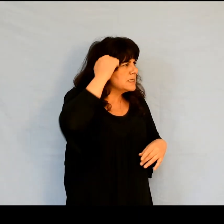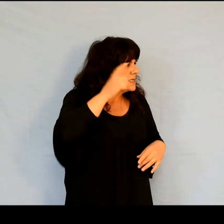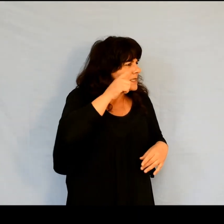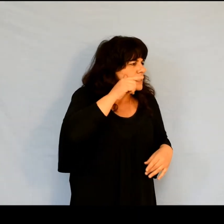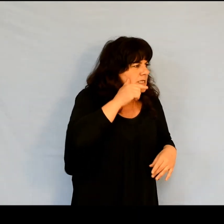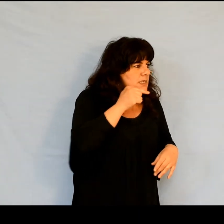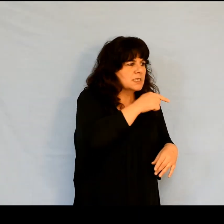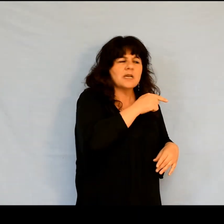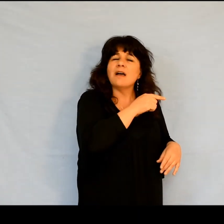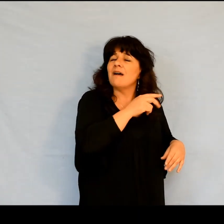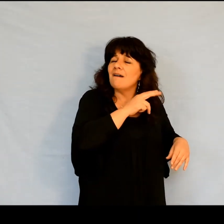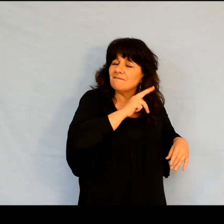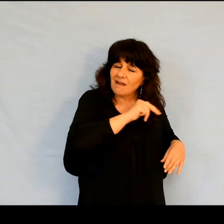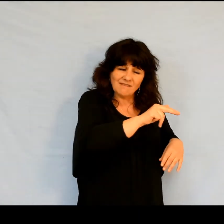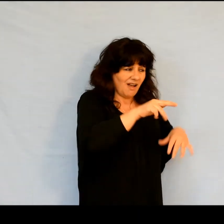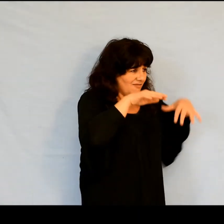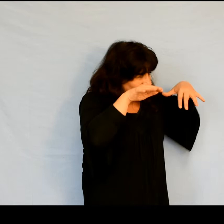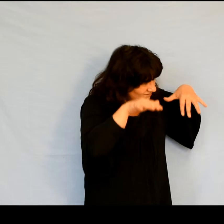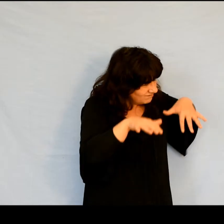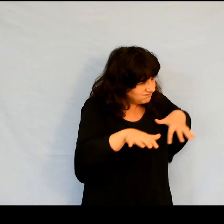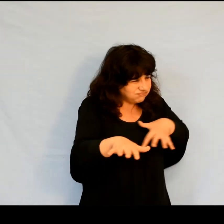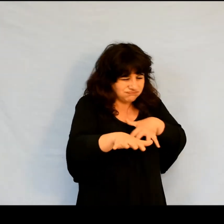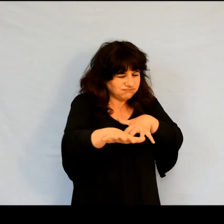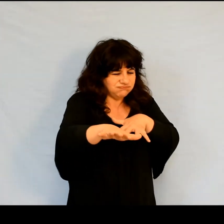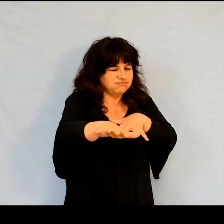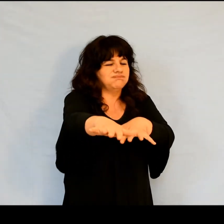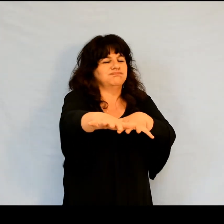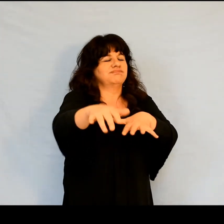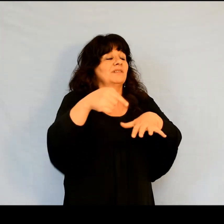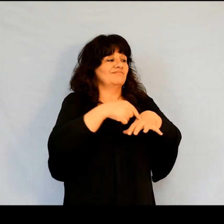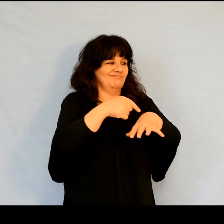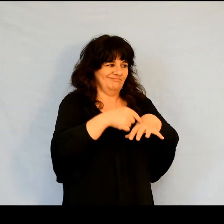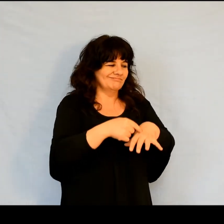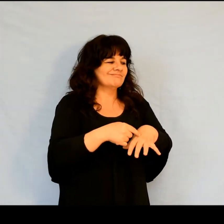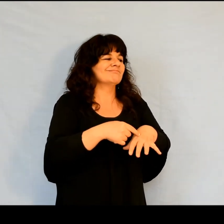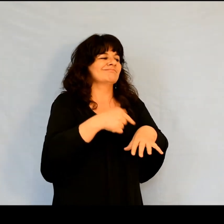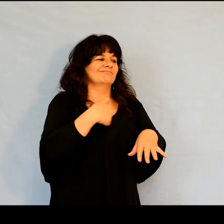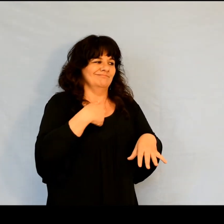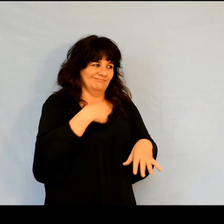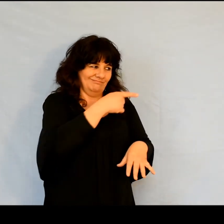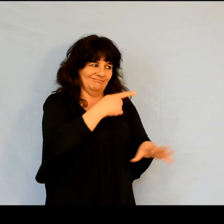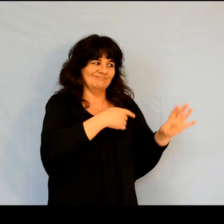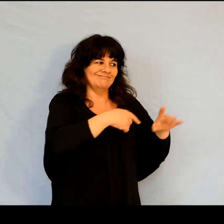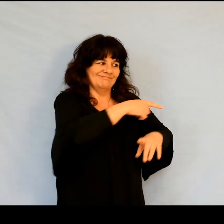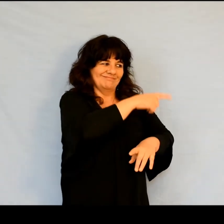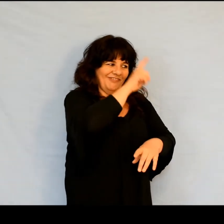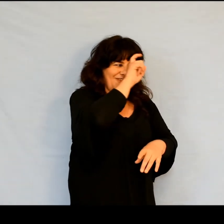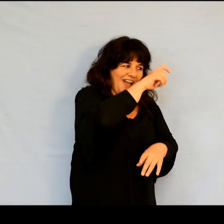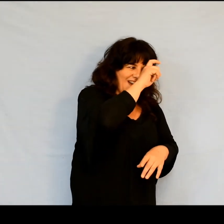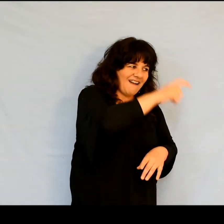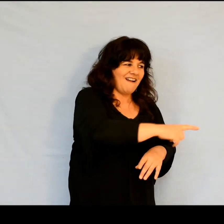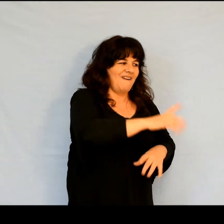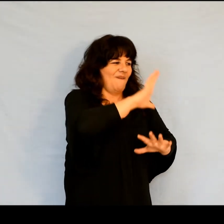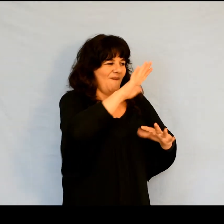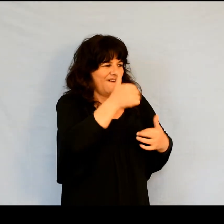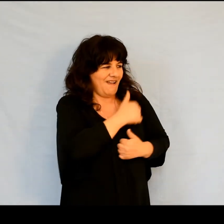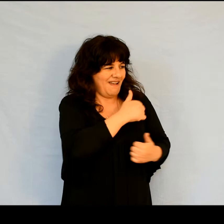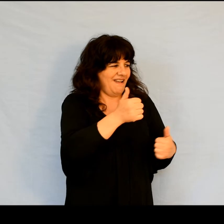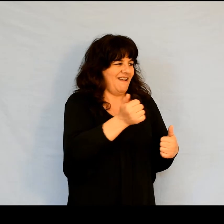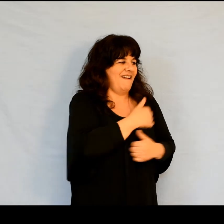Ils y entreront derrière eux. Je me glorifierai aux dépens de Pharaon et de toute son armée, de ses chars